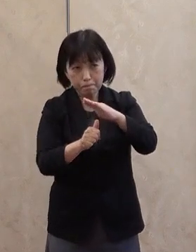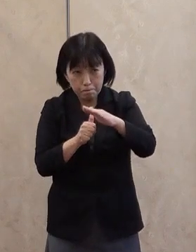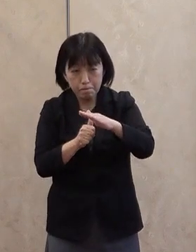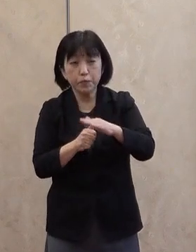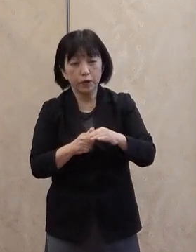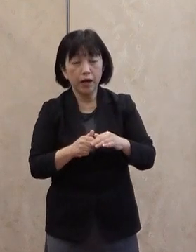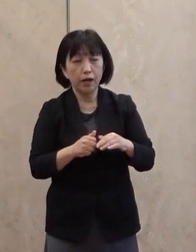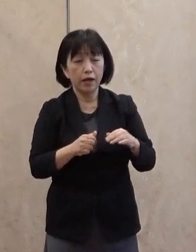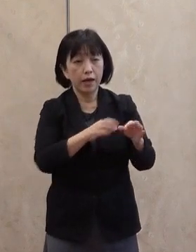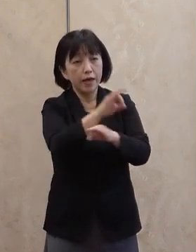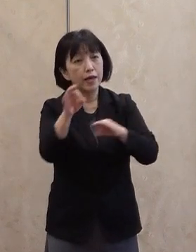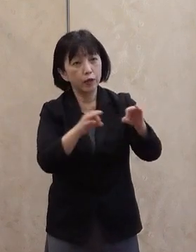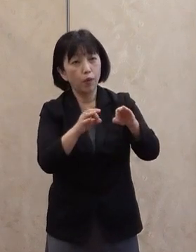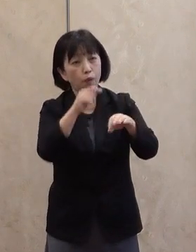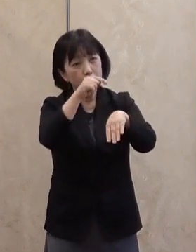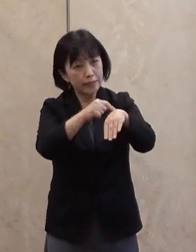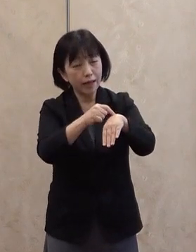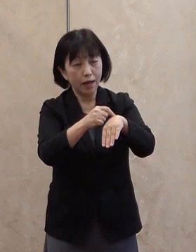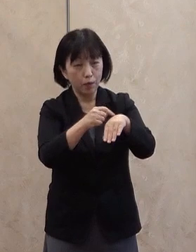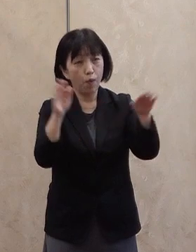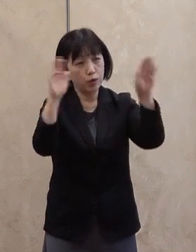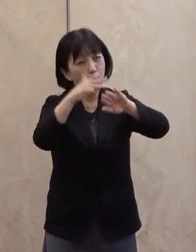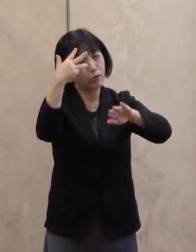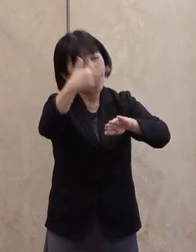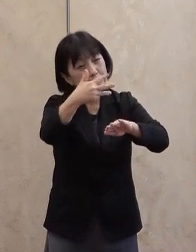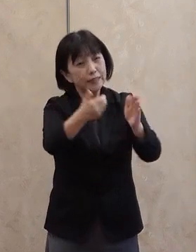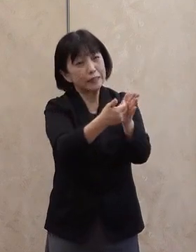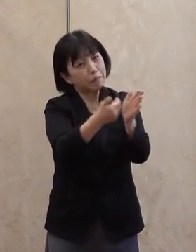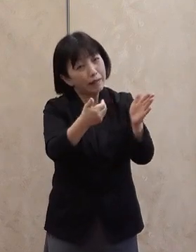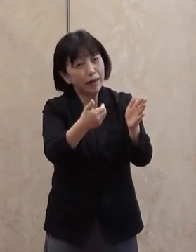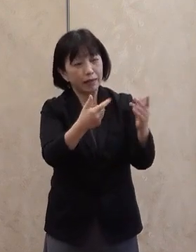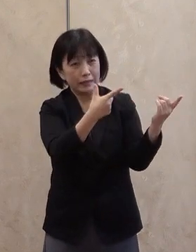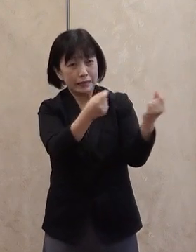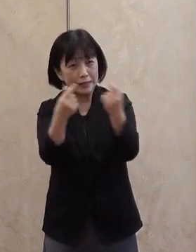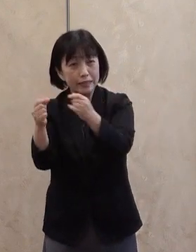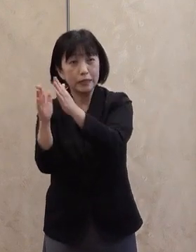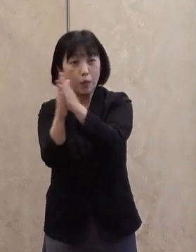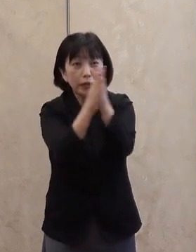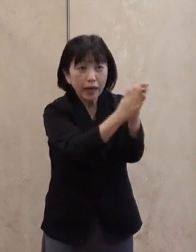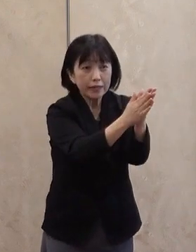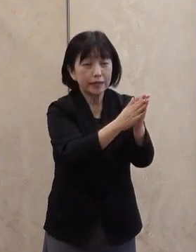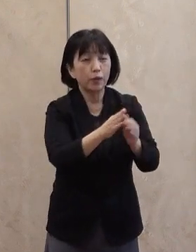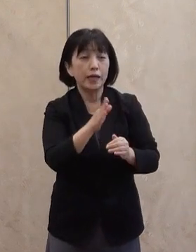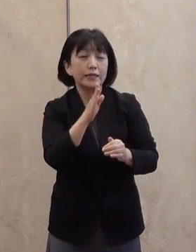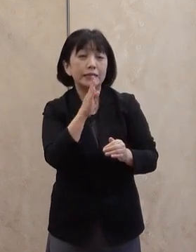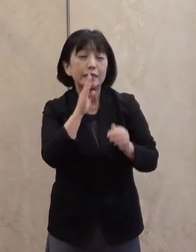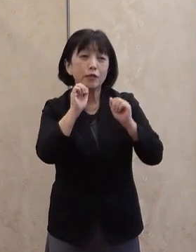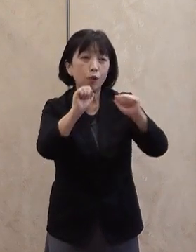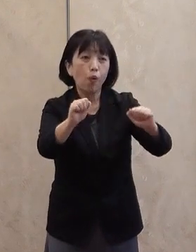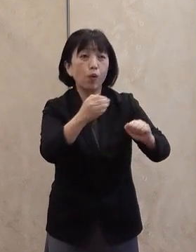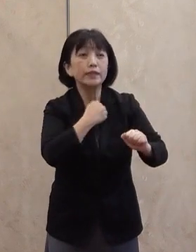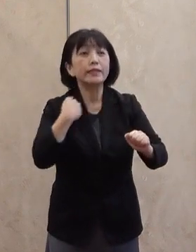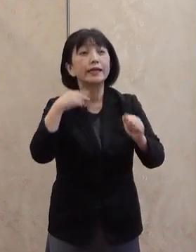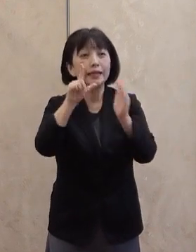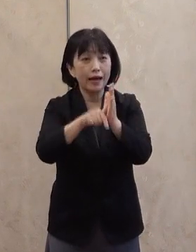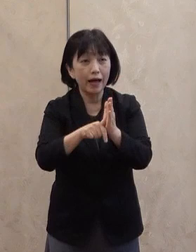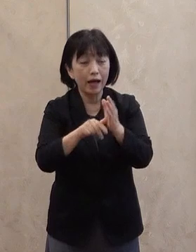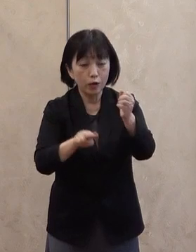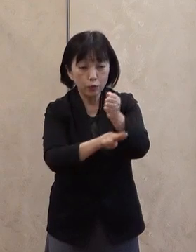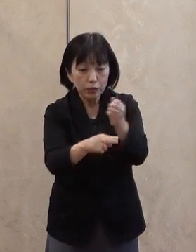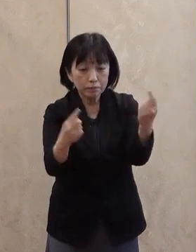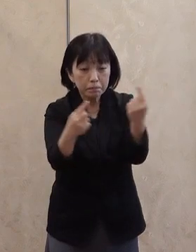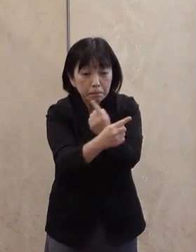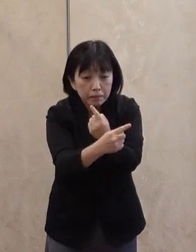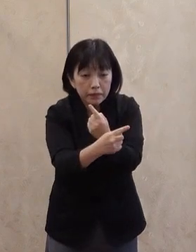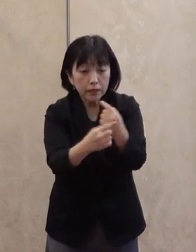短、こういったことを徹底を お願いして、これが実行できればですね、この変異株といえどこの